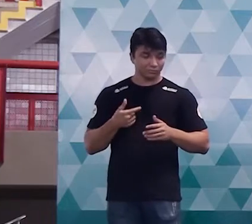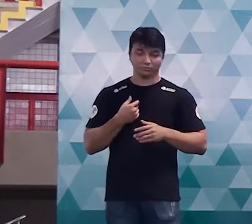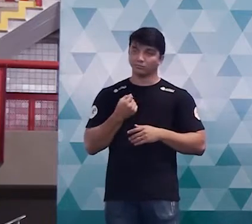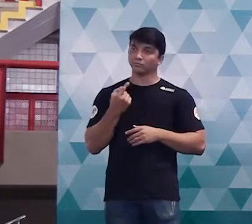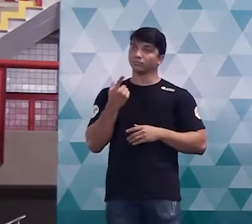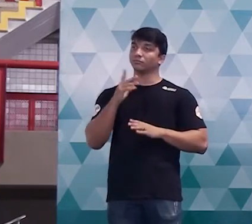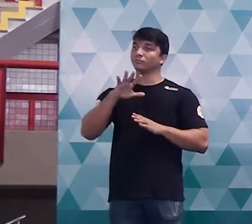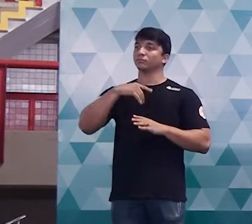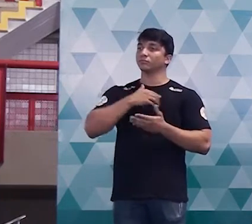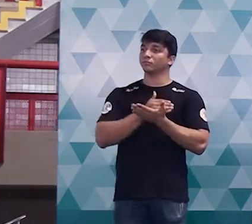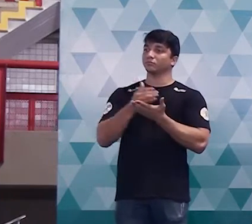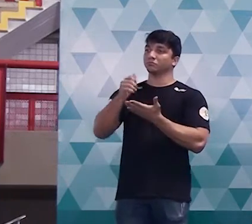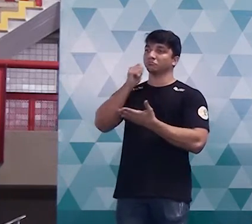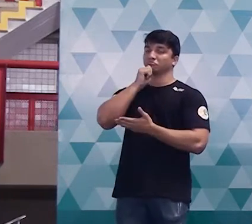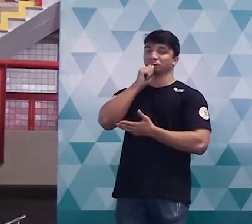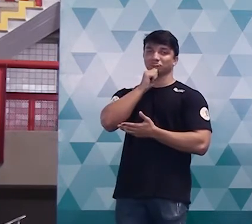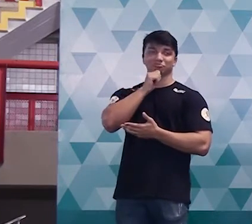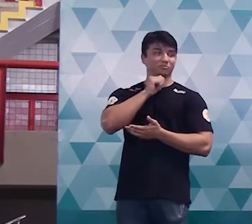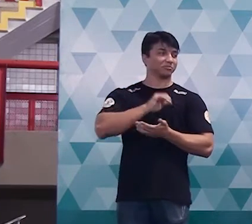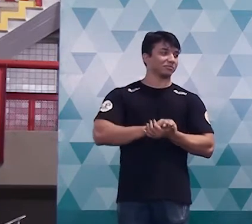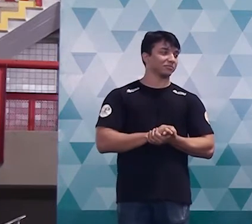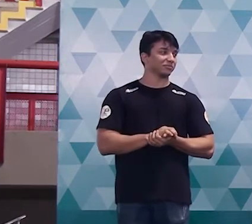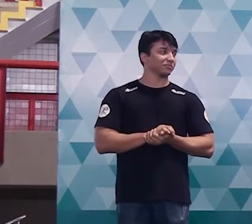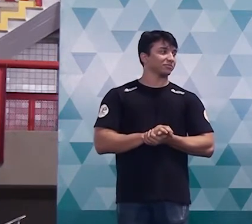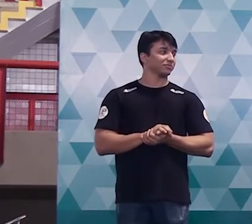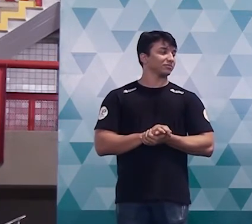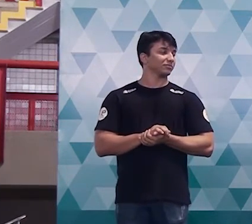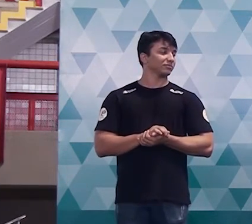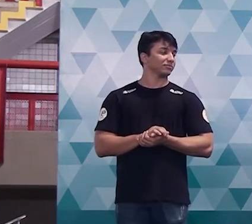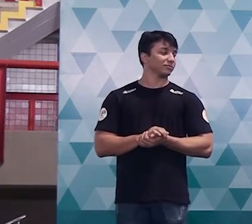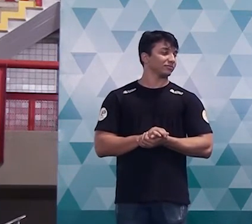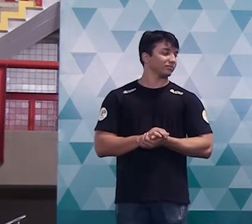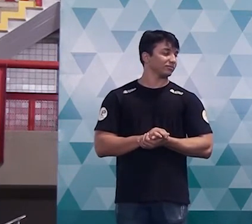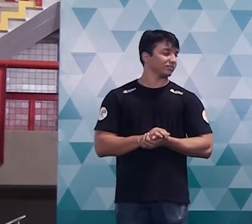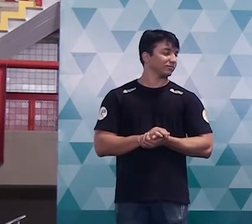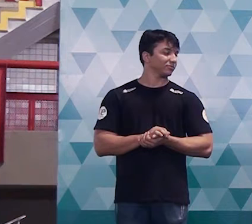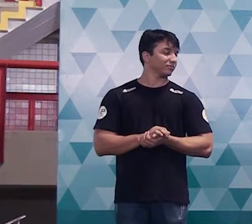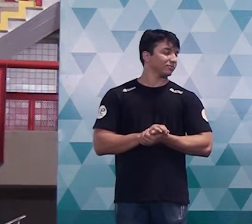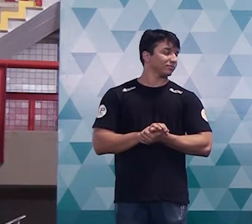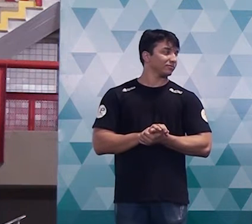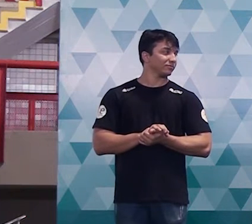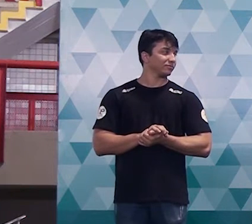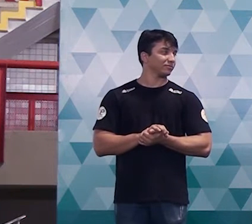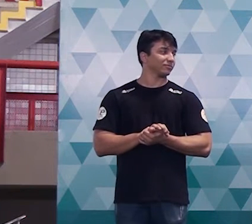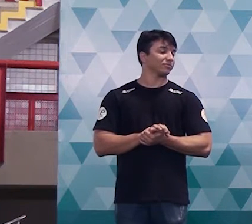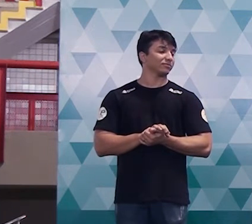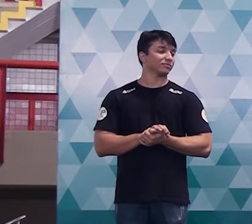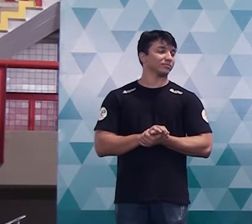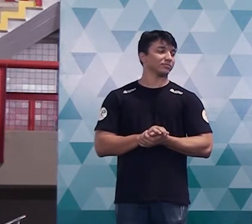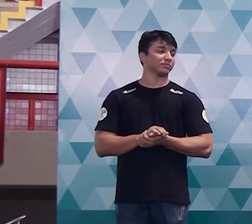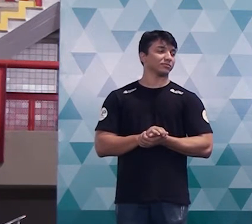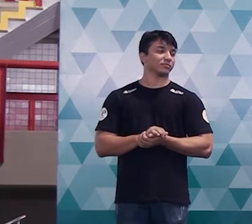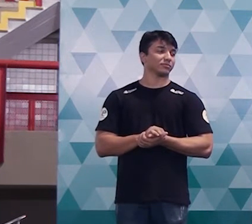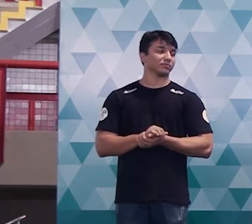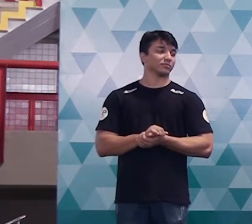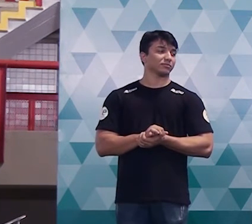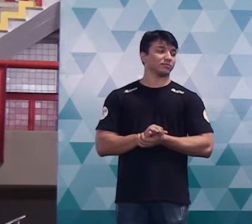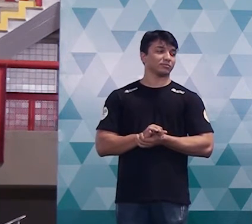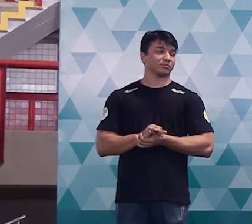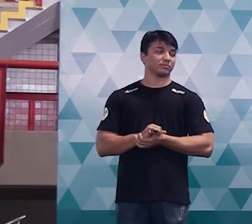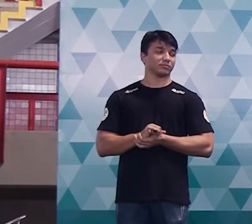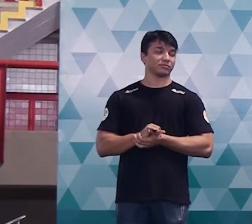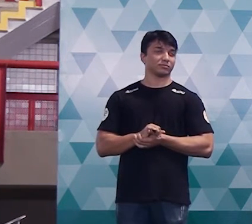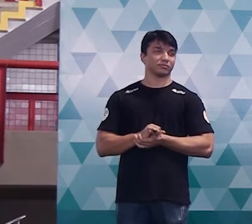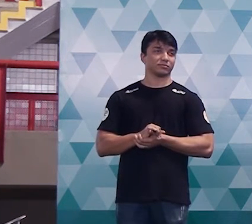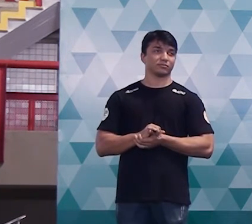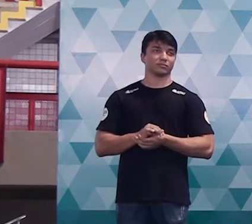aí? Nem comecei, né? Vou te falar, vou te contar.